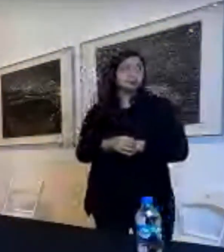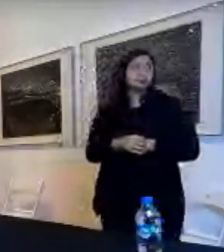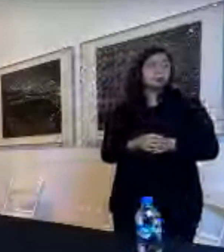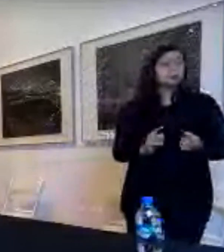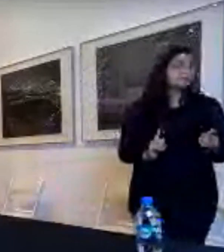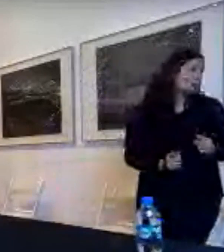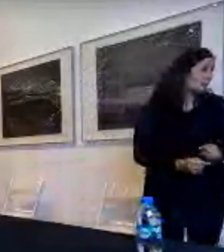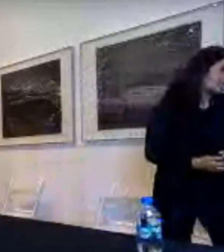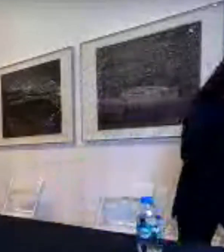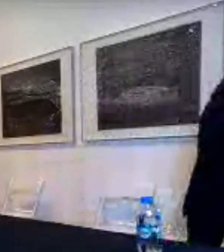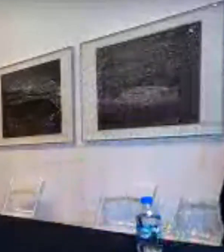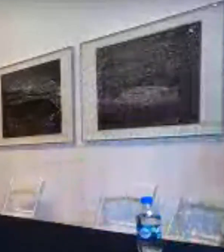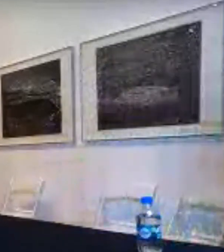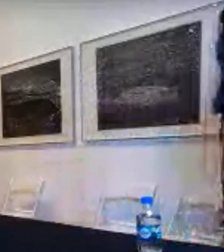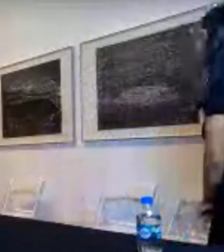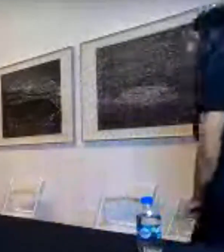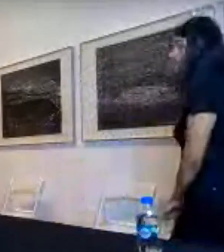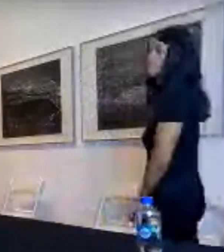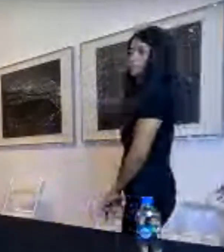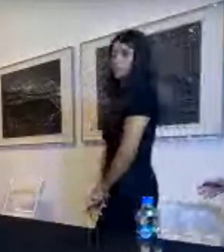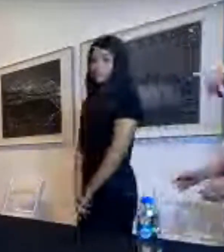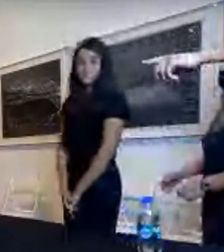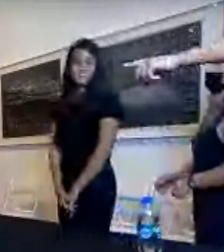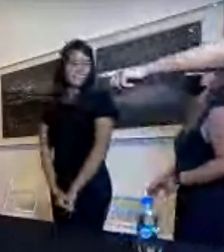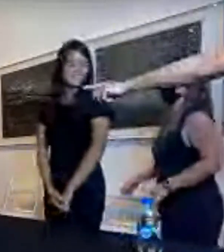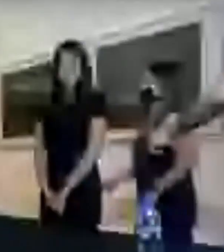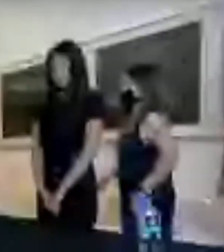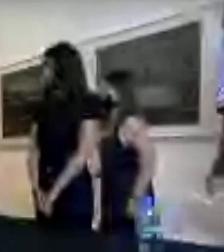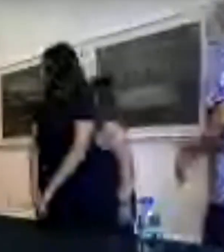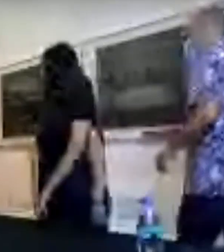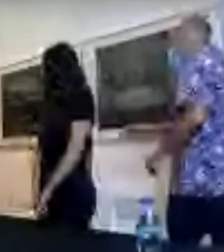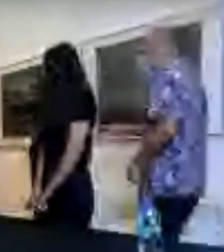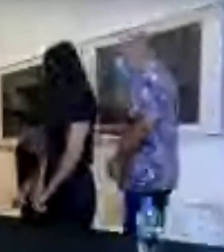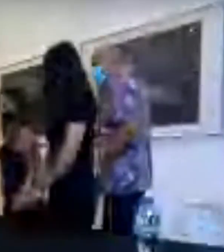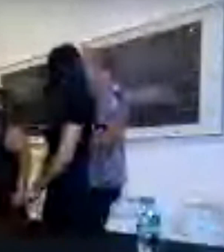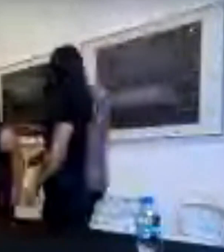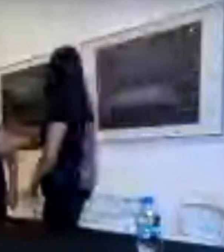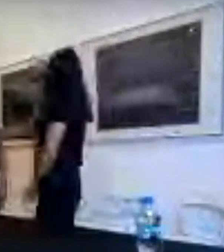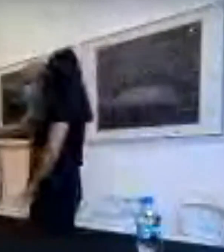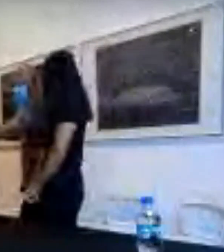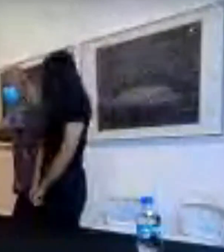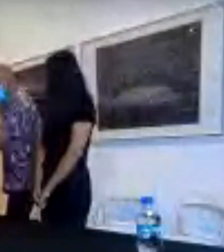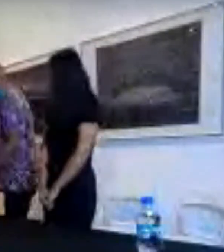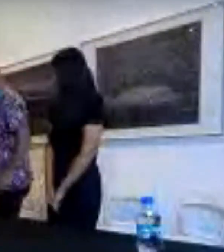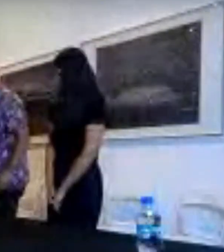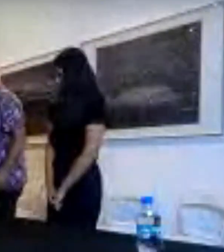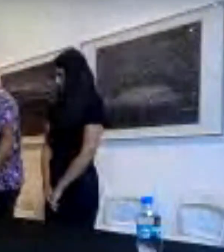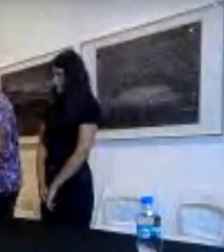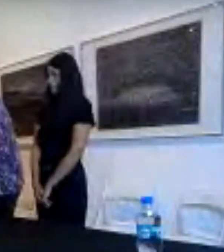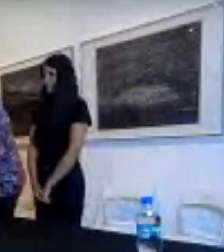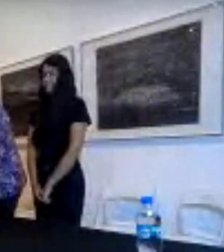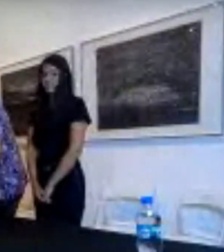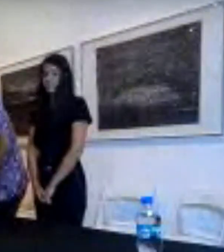Sí, pero bueno, nos dejamos con Francisca. Ella es la coordinadora de educación e inclusión de acá del MAP